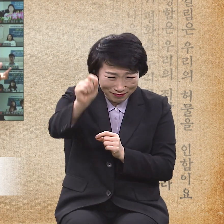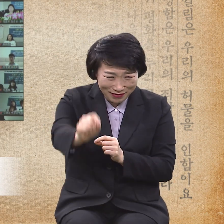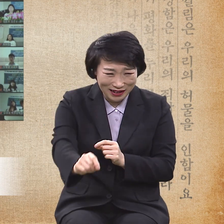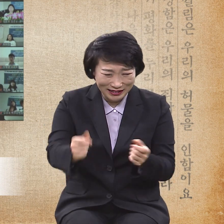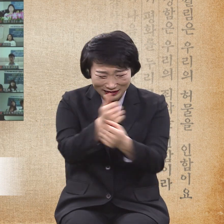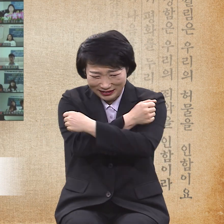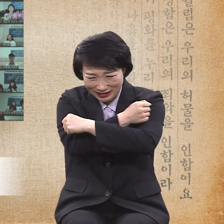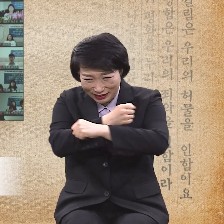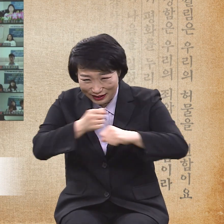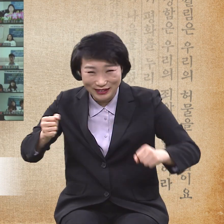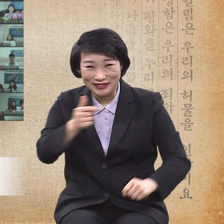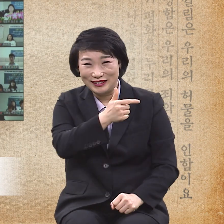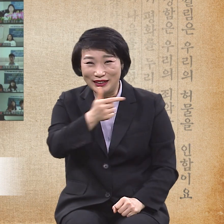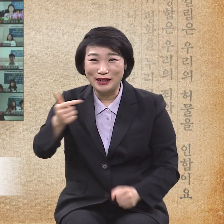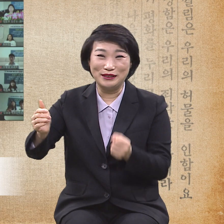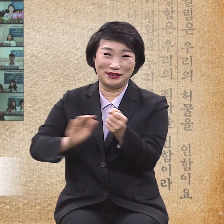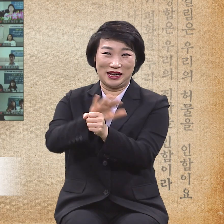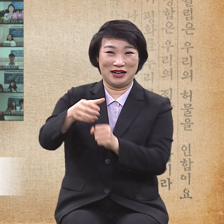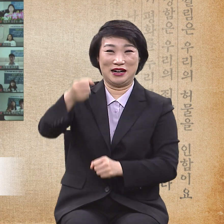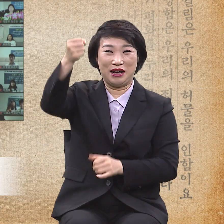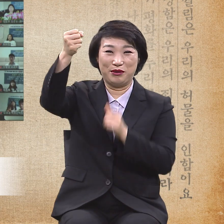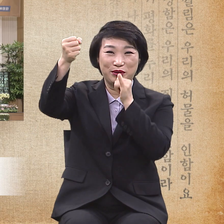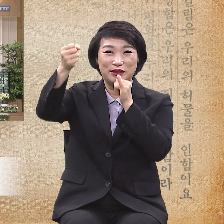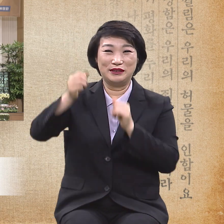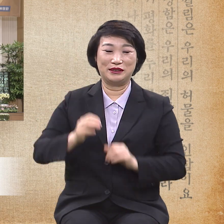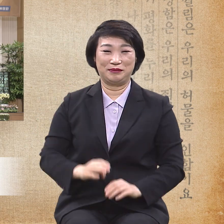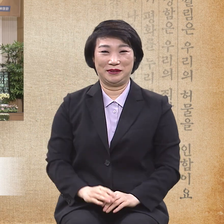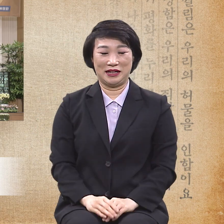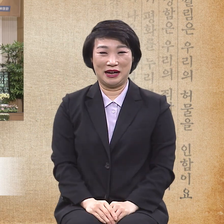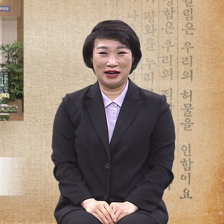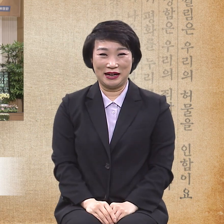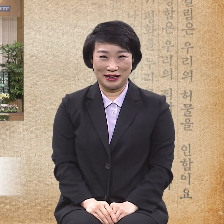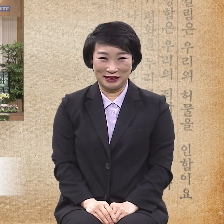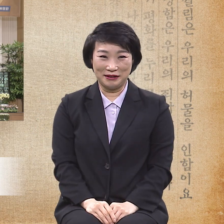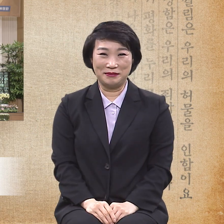무지하고 광대하신 사랑이십니다.